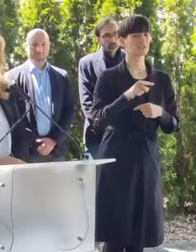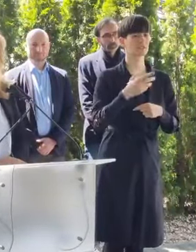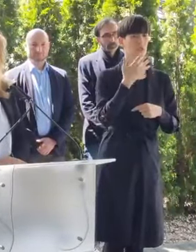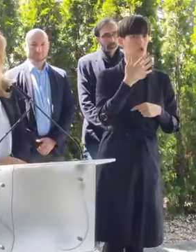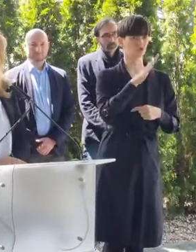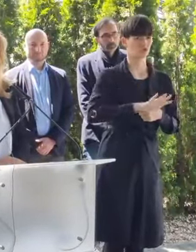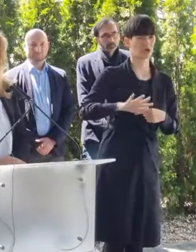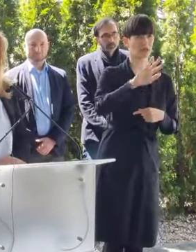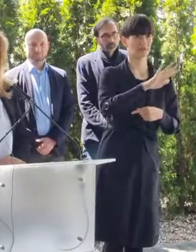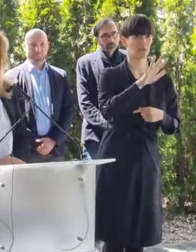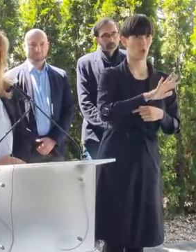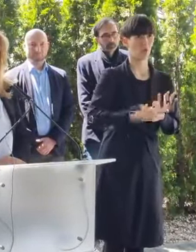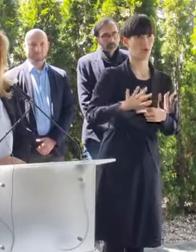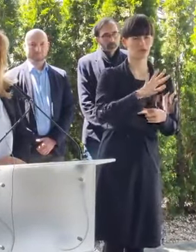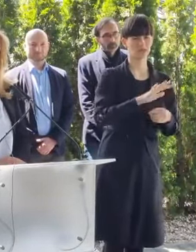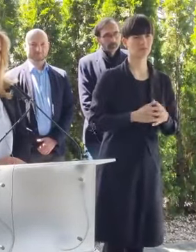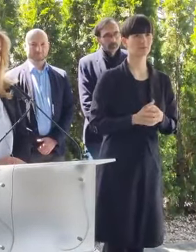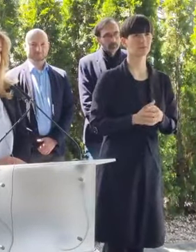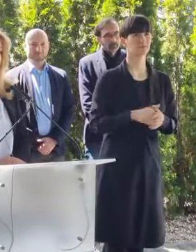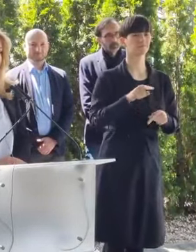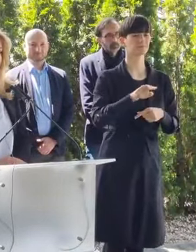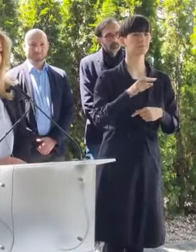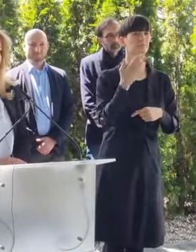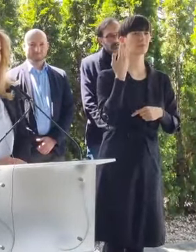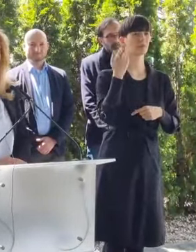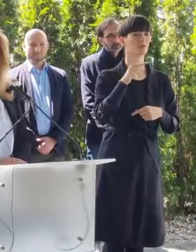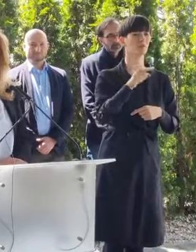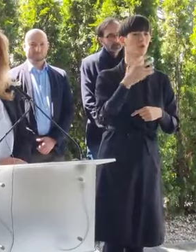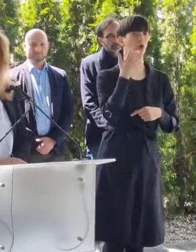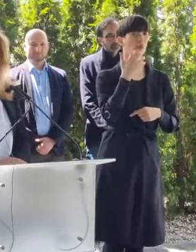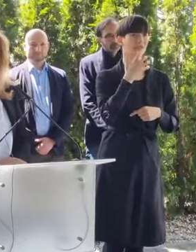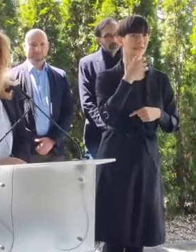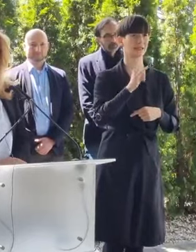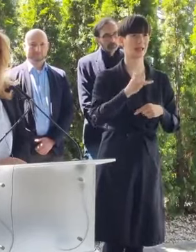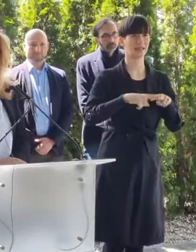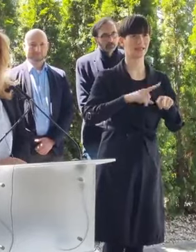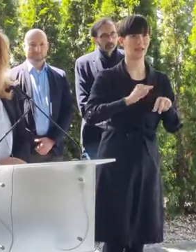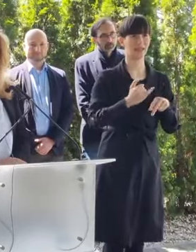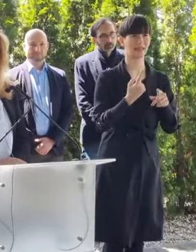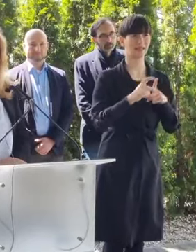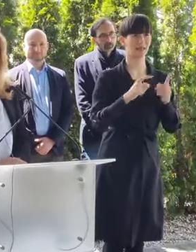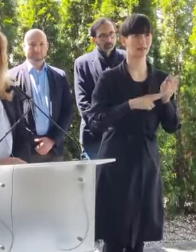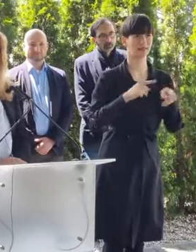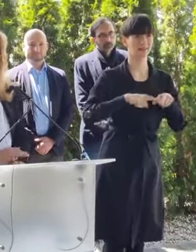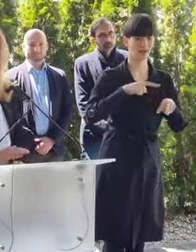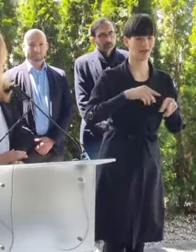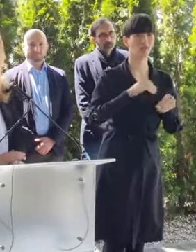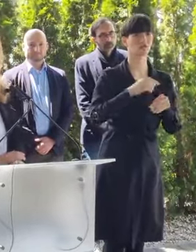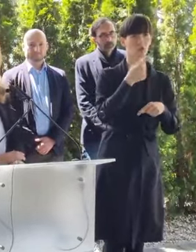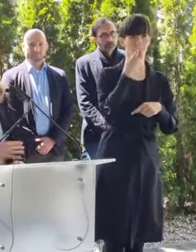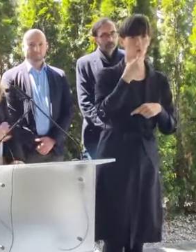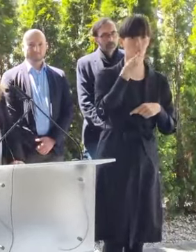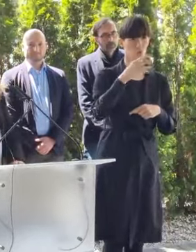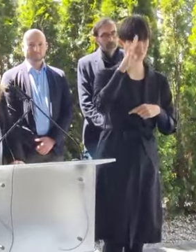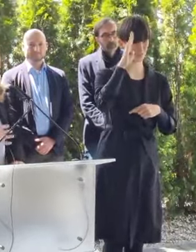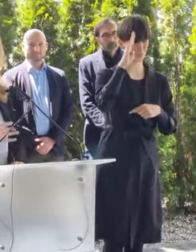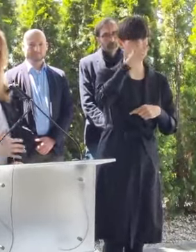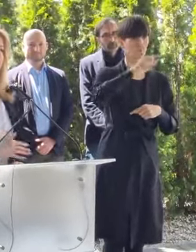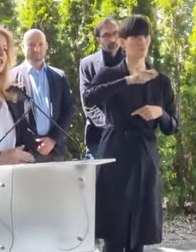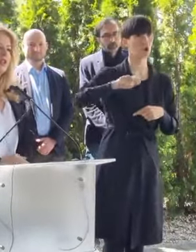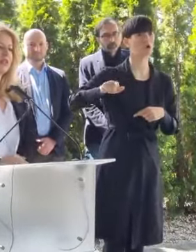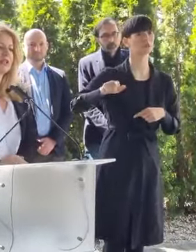oblasti. Boli sme napríklad v dedinke Jahidná, kde ruskí vojaci bezprostredne